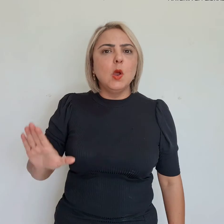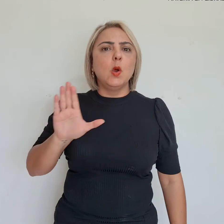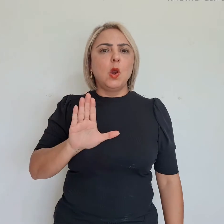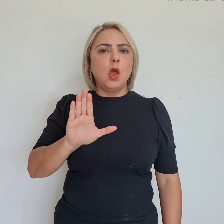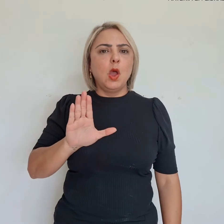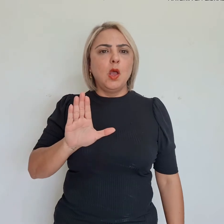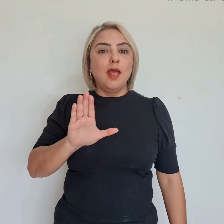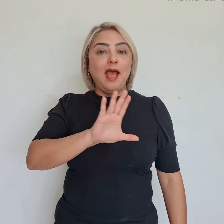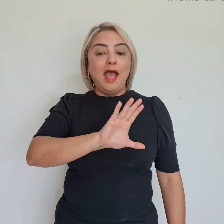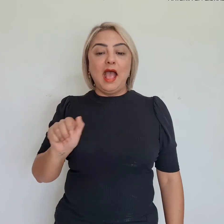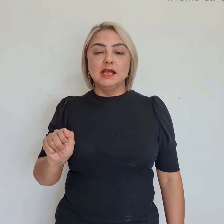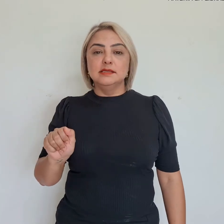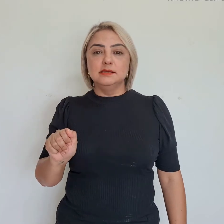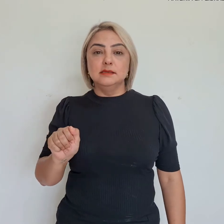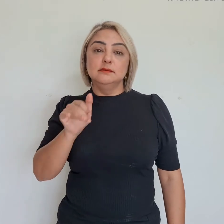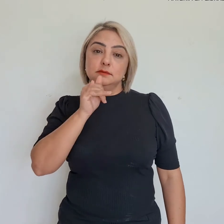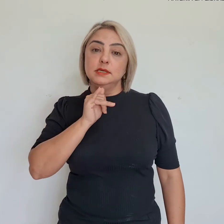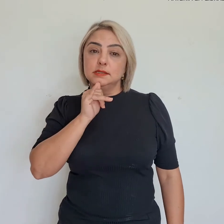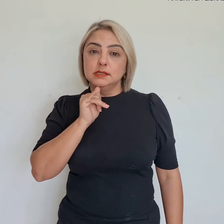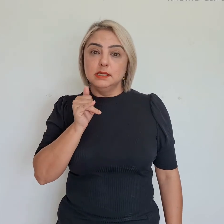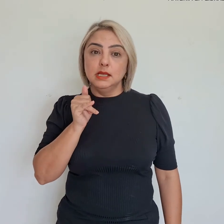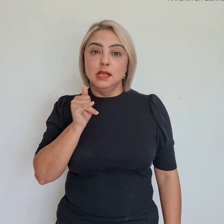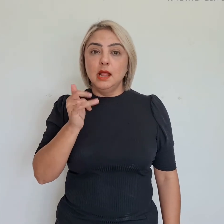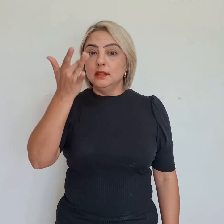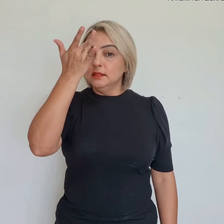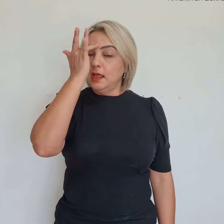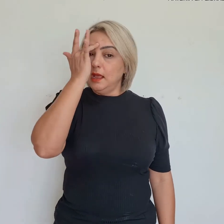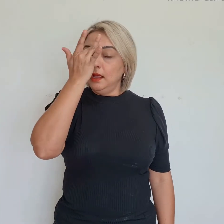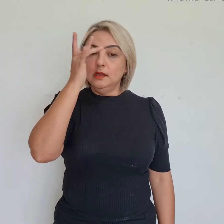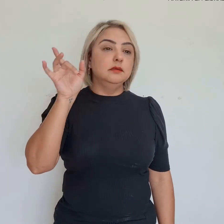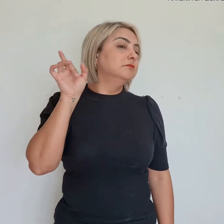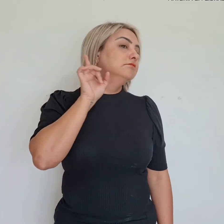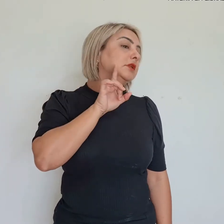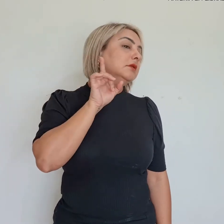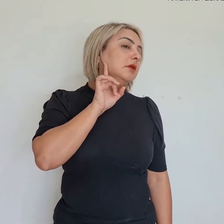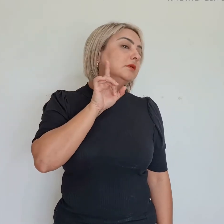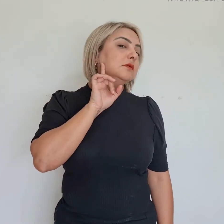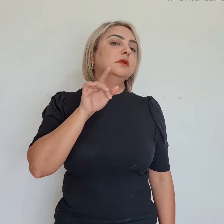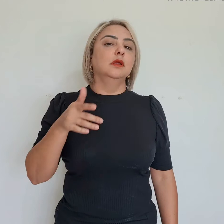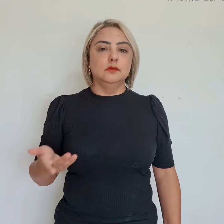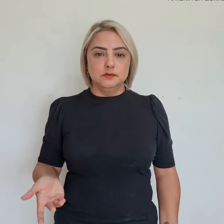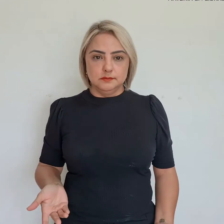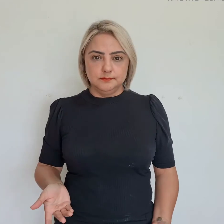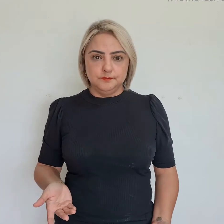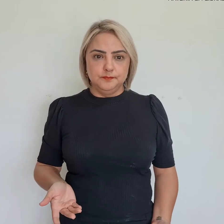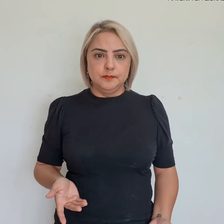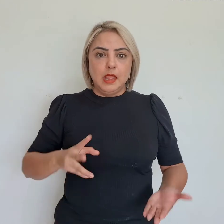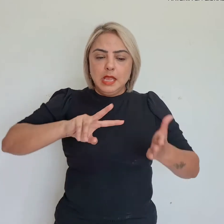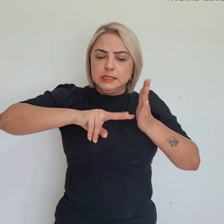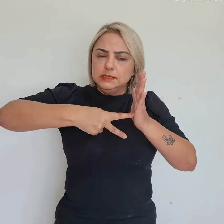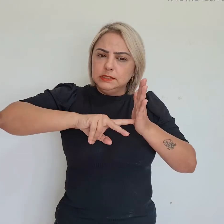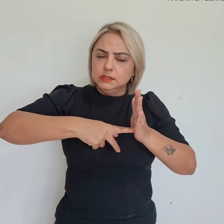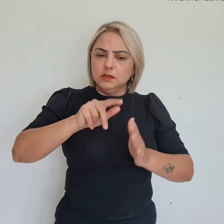Ásia, por exemplo, na Índia e nos Estados Unidos. Sindicato dos Professores